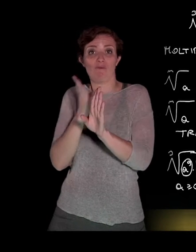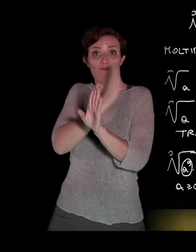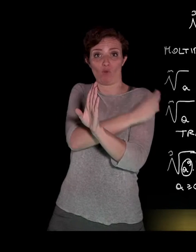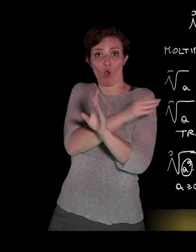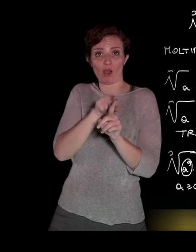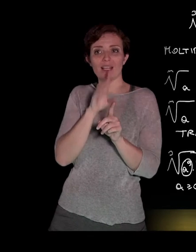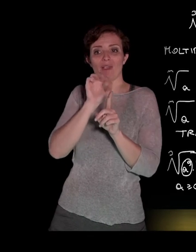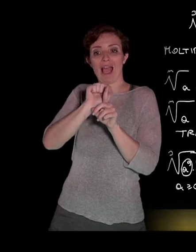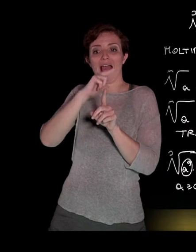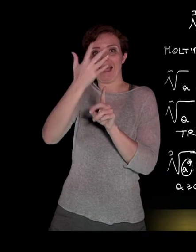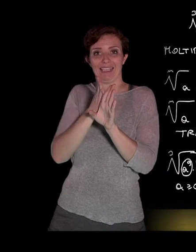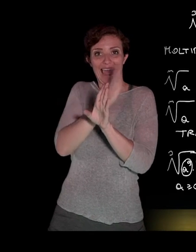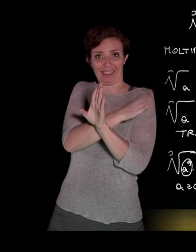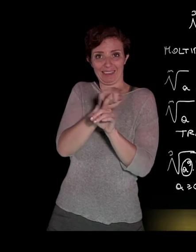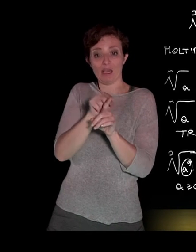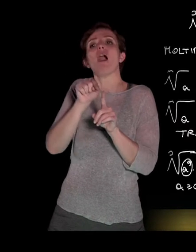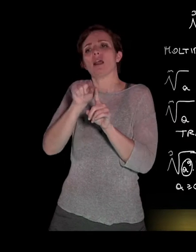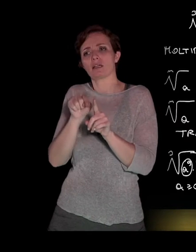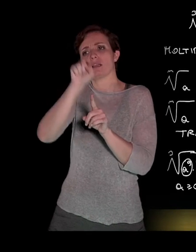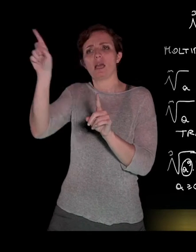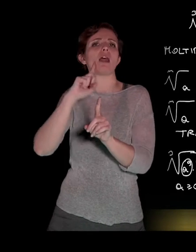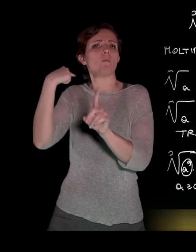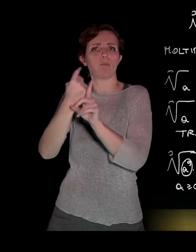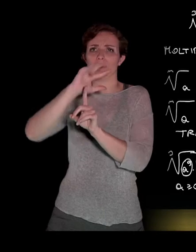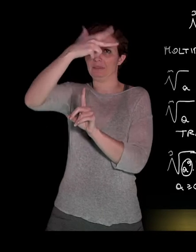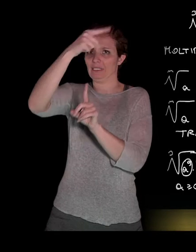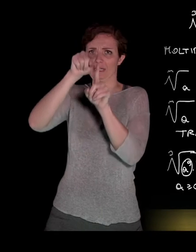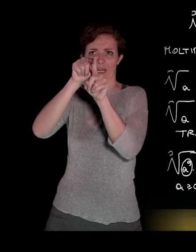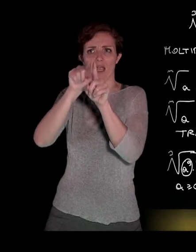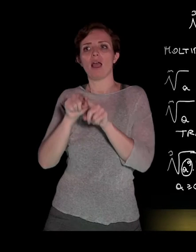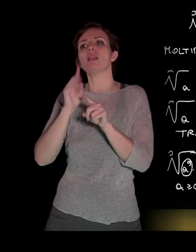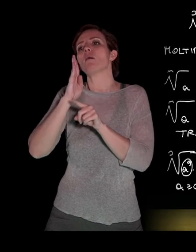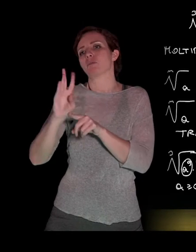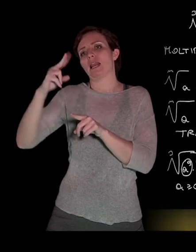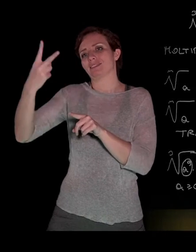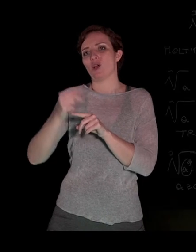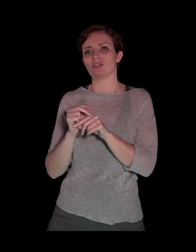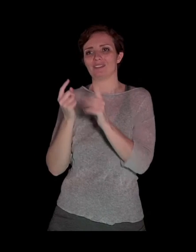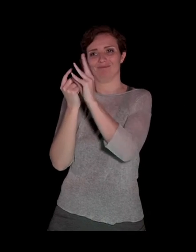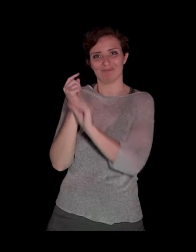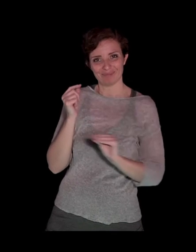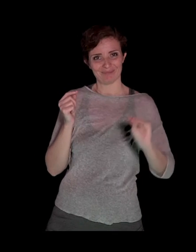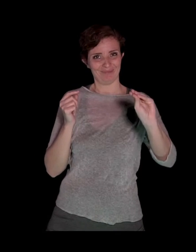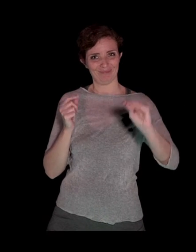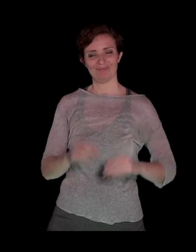riguarda il radicale diventa radicare sempre di indice 3 tb alla seconda